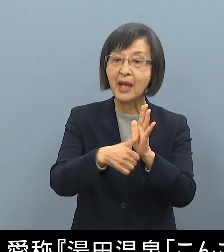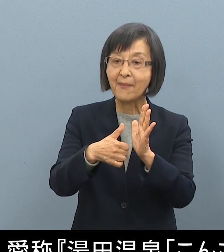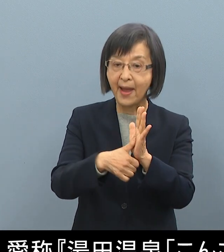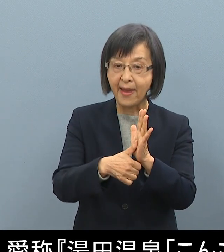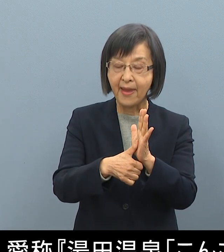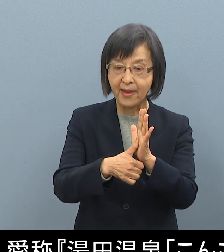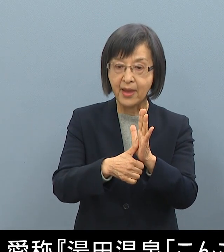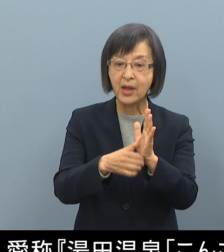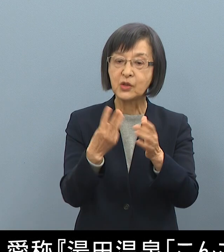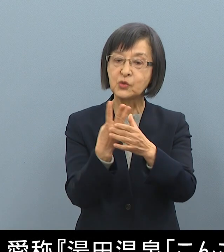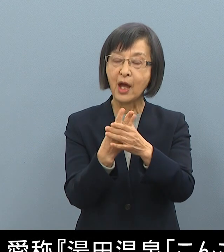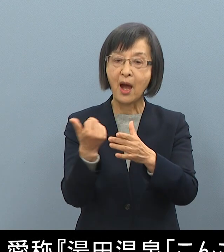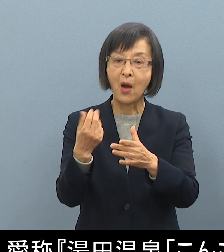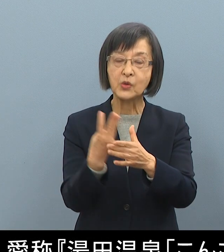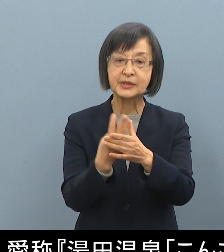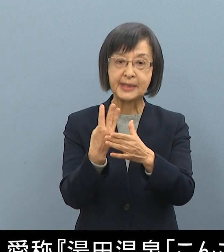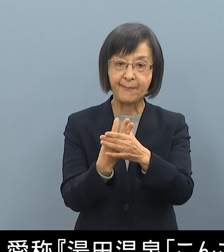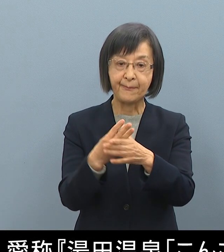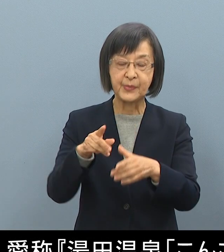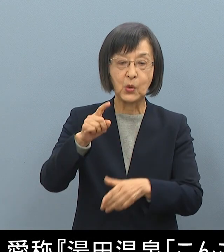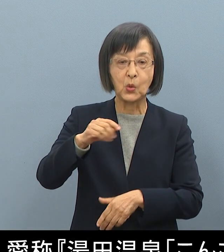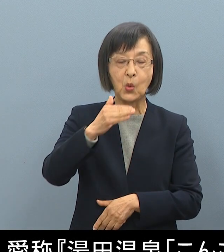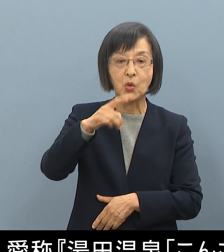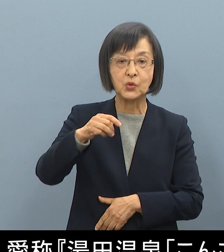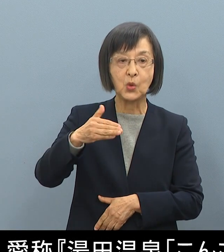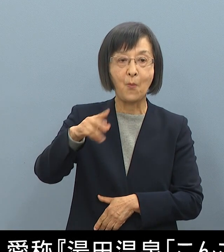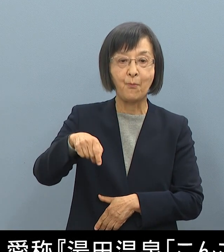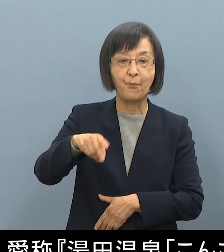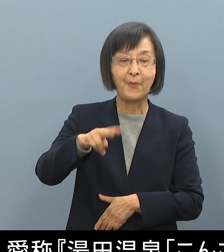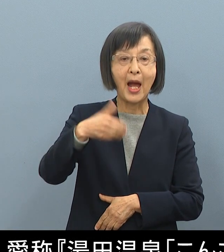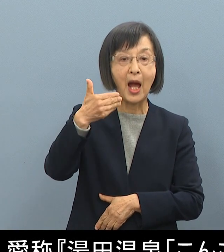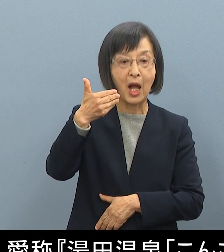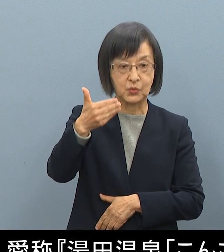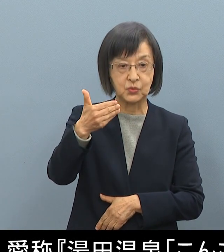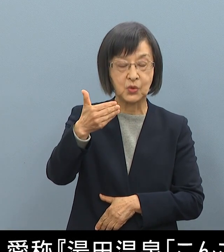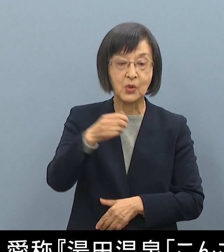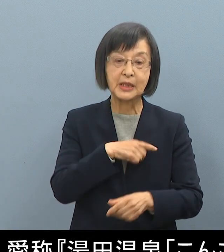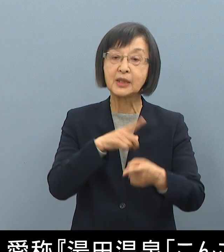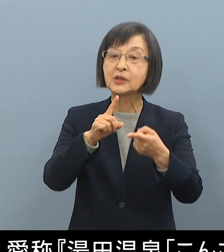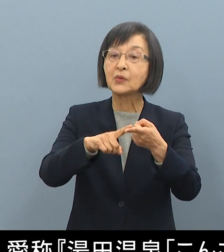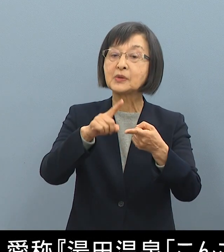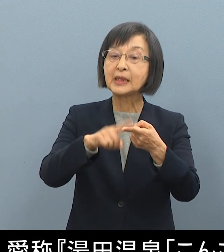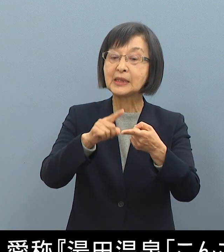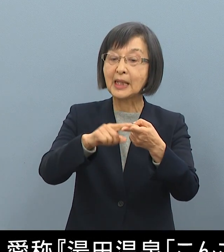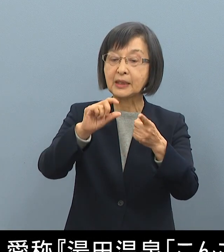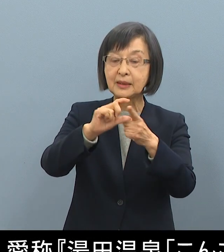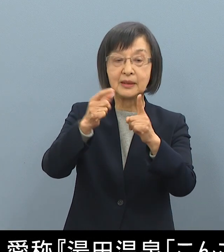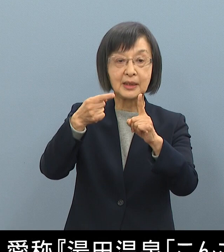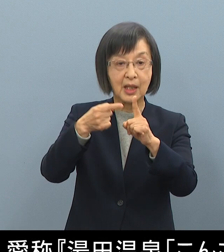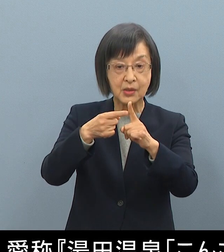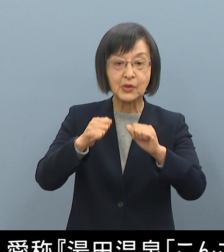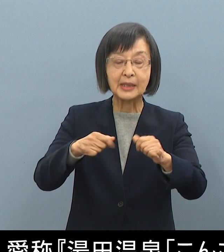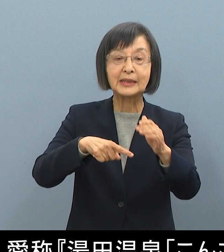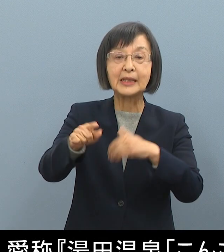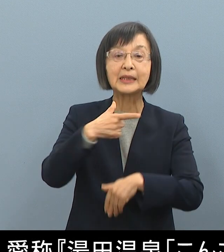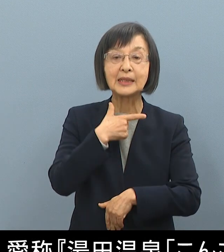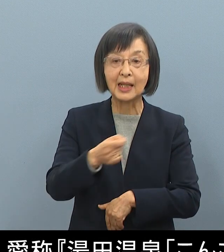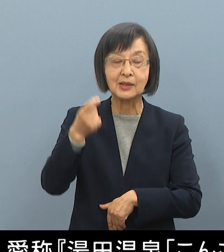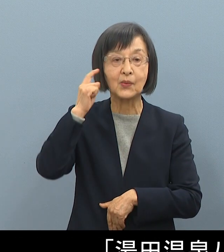田温泉コンコンパークと本施設の積極的な PR に努めてまいりたいと考えております